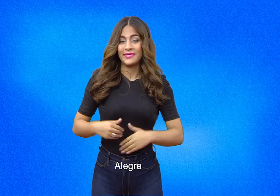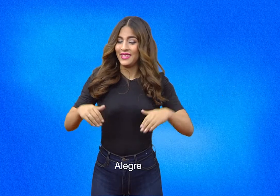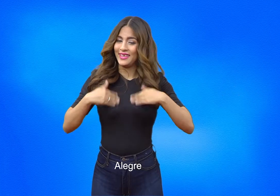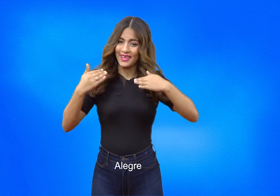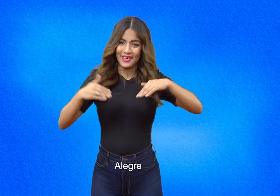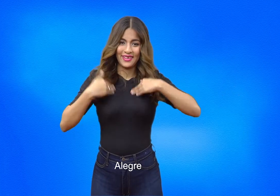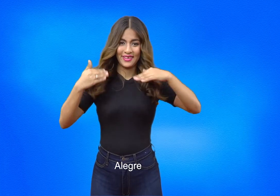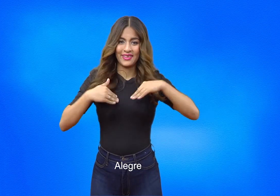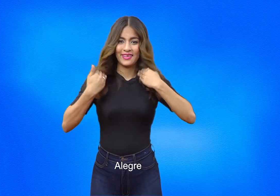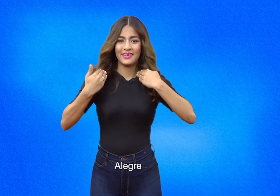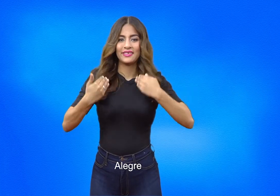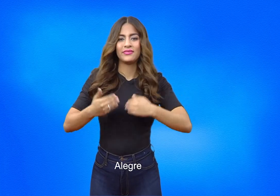Alegre.